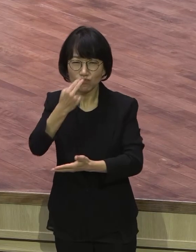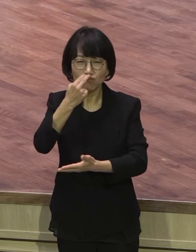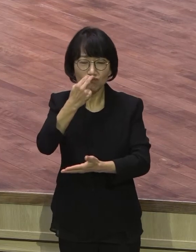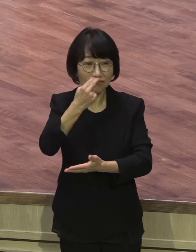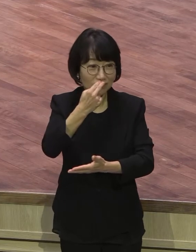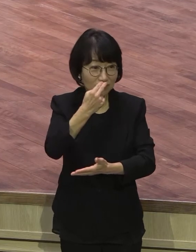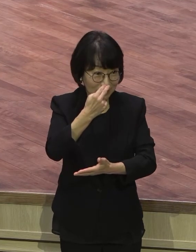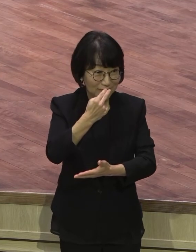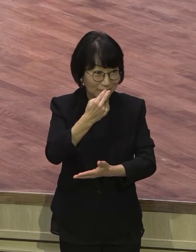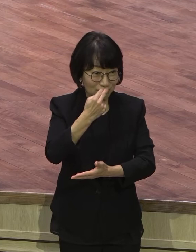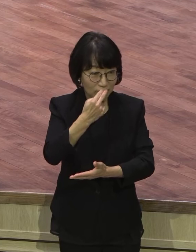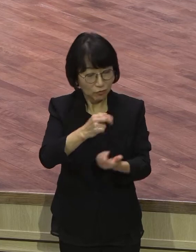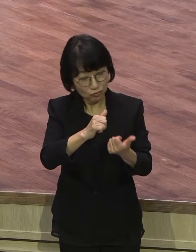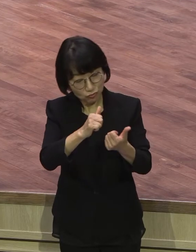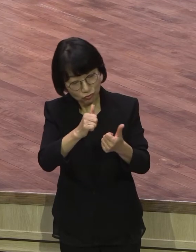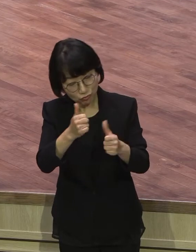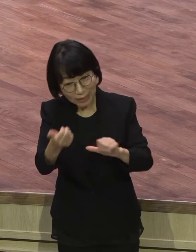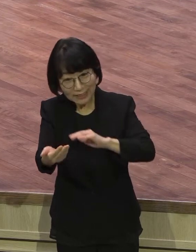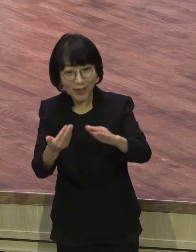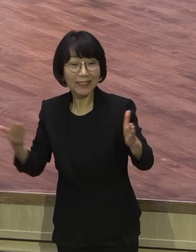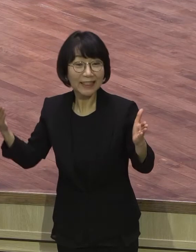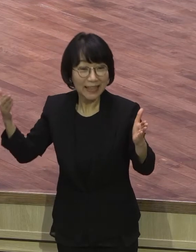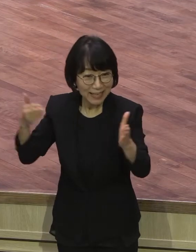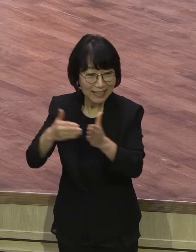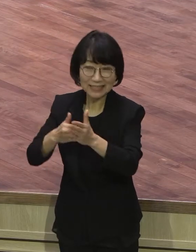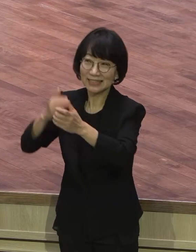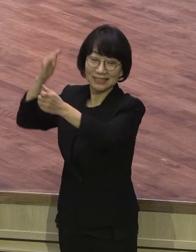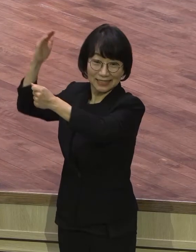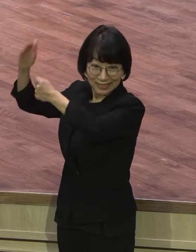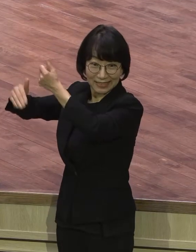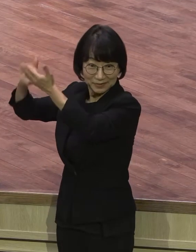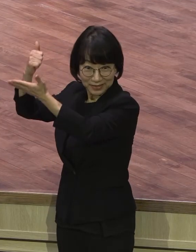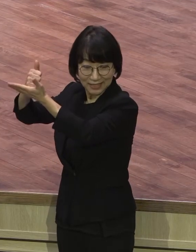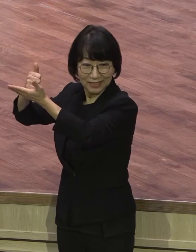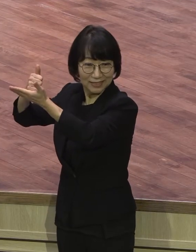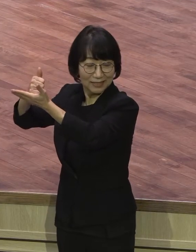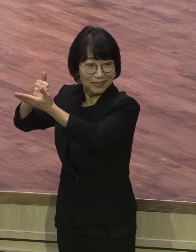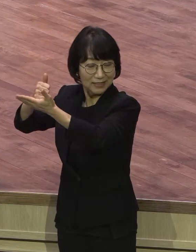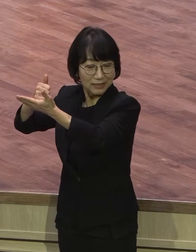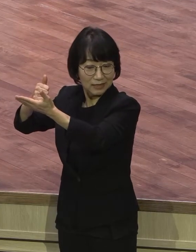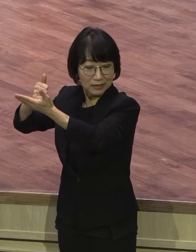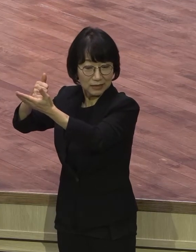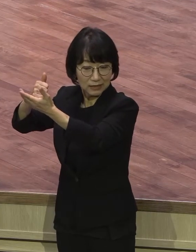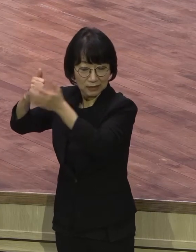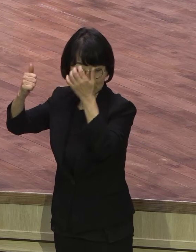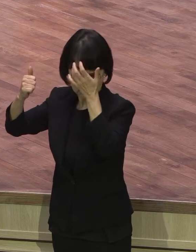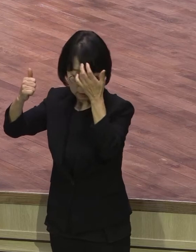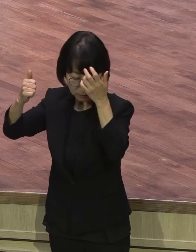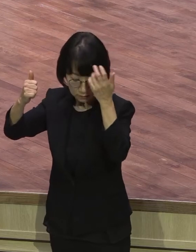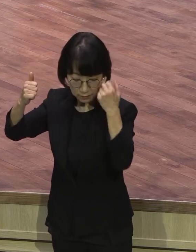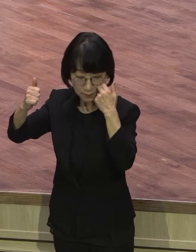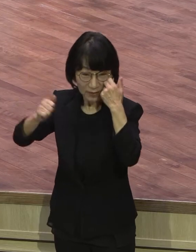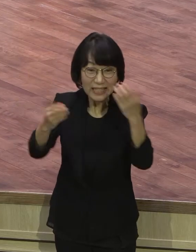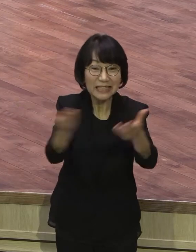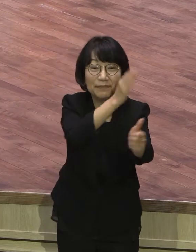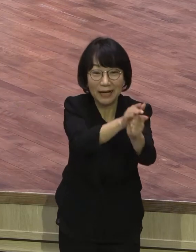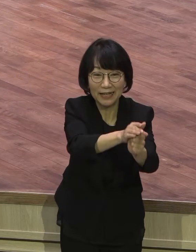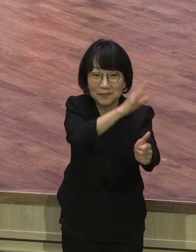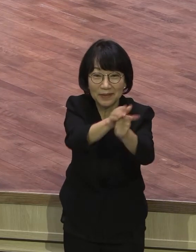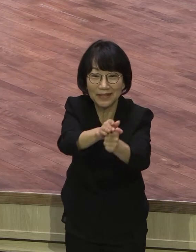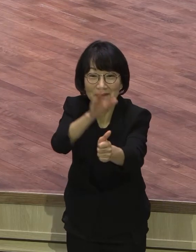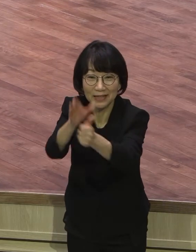그 살도록 사는 기간 동안 뭐 하느냐? 하나님의 자녀로서 이 땅에 해야 될 사명이